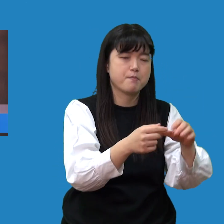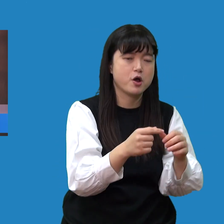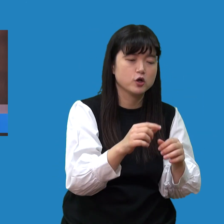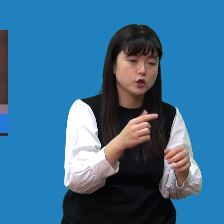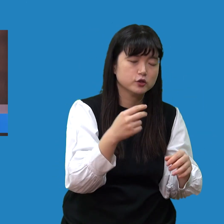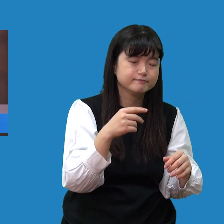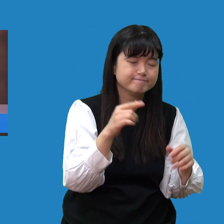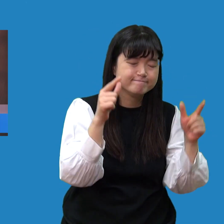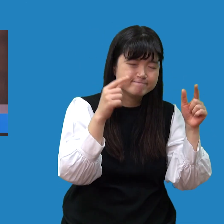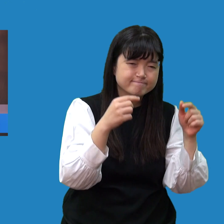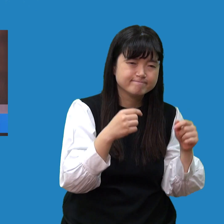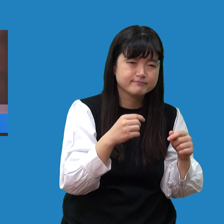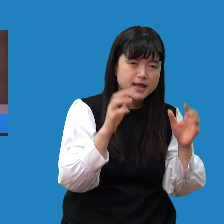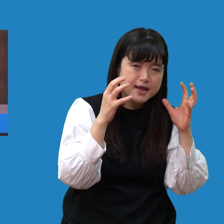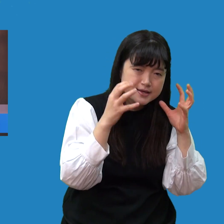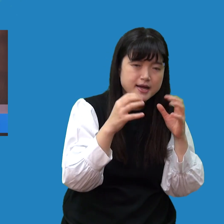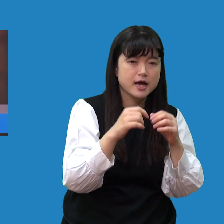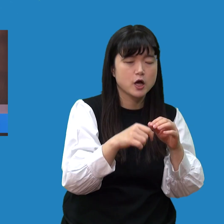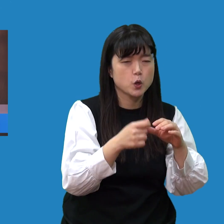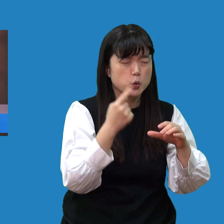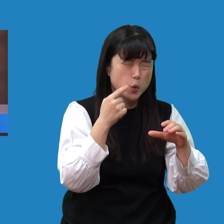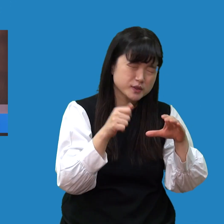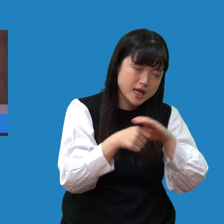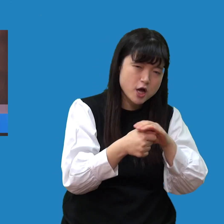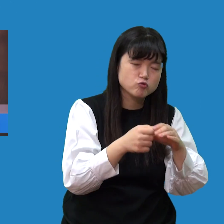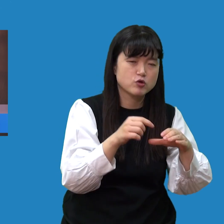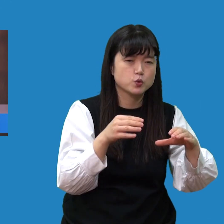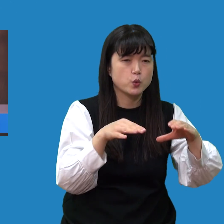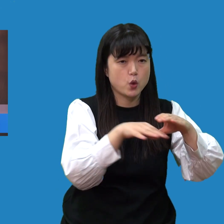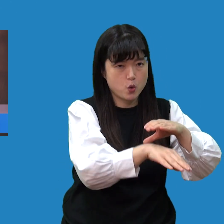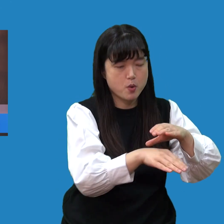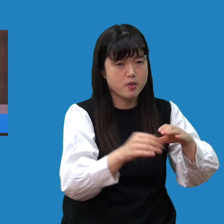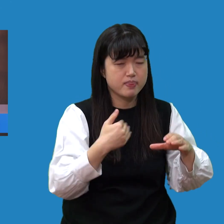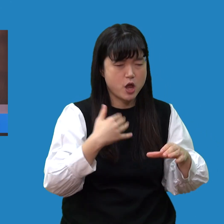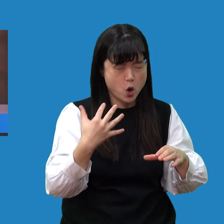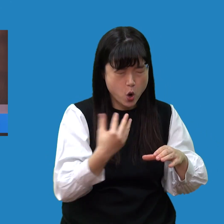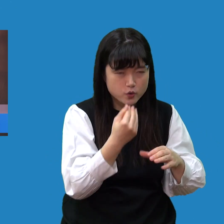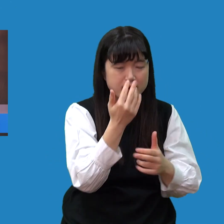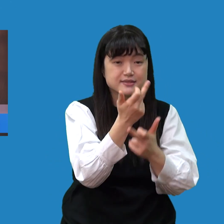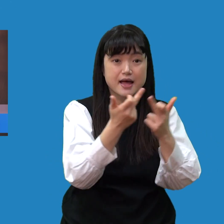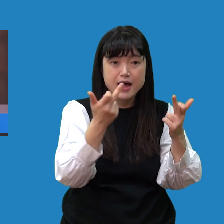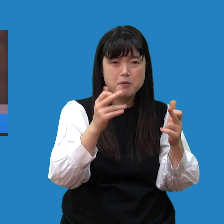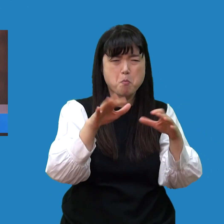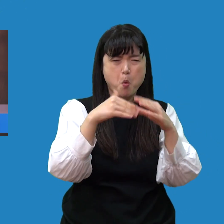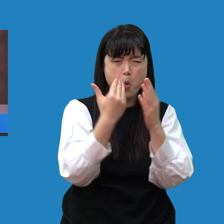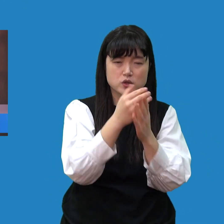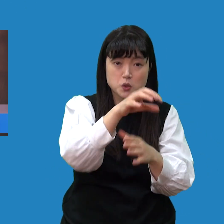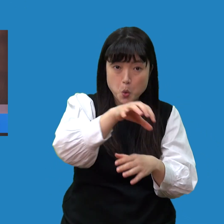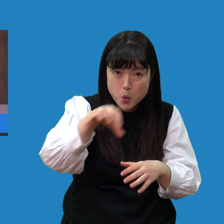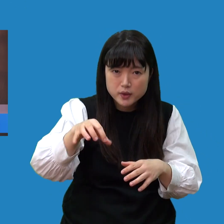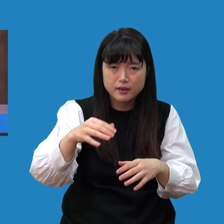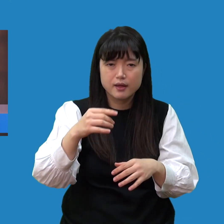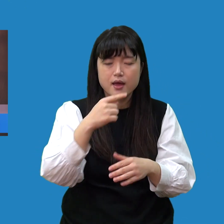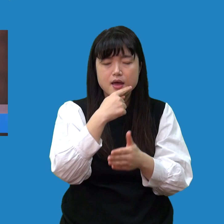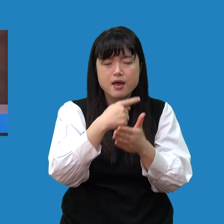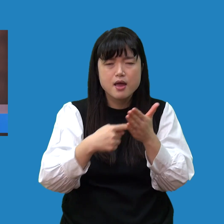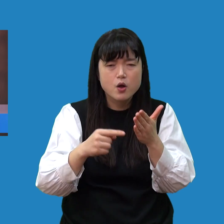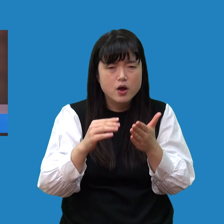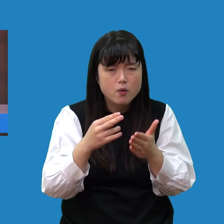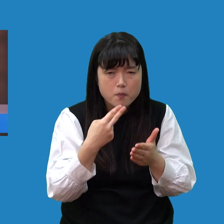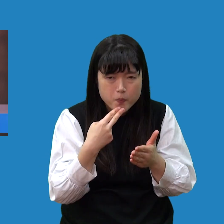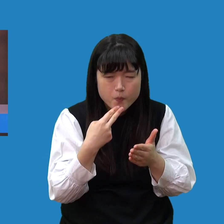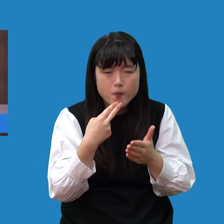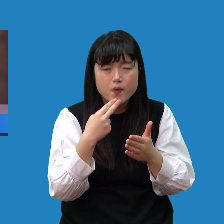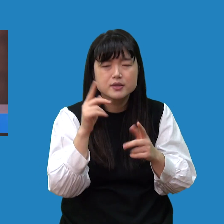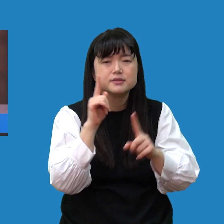젖된 어린아이가 독사의 굴에 손을 넣을 것이며 내 거룩한 산 모든 곳에서